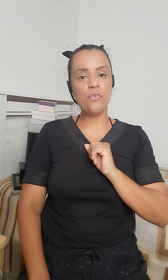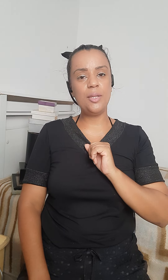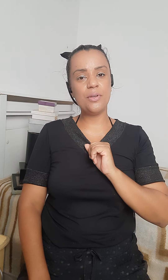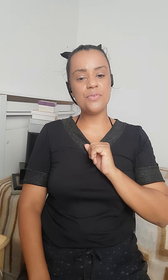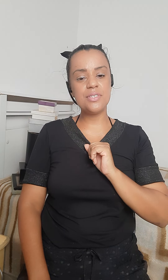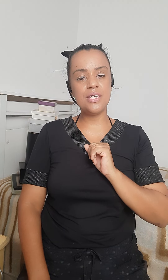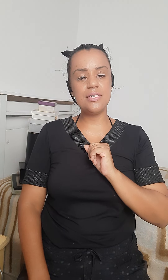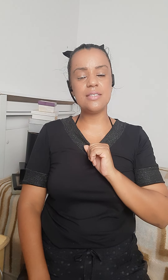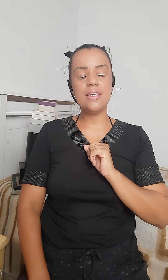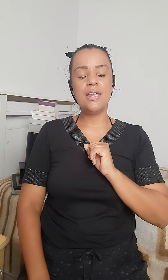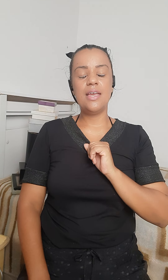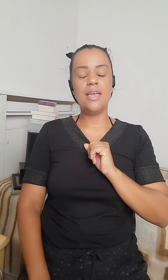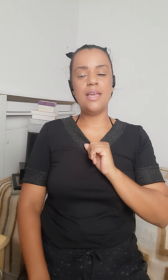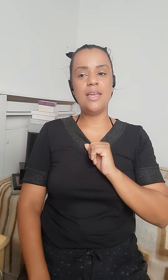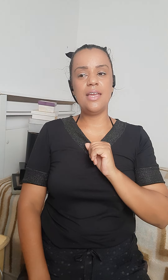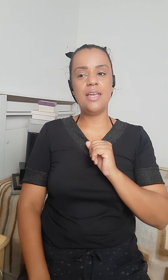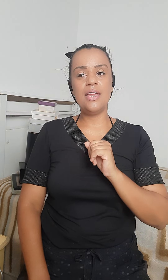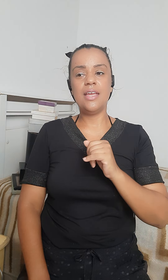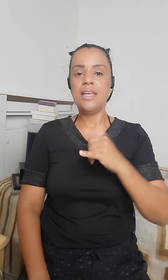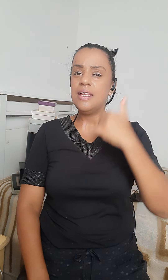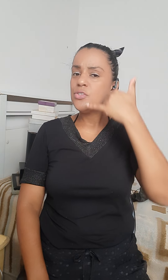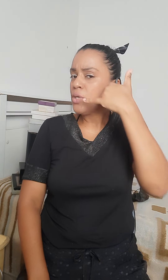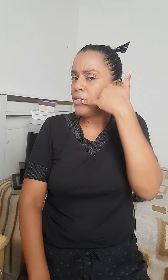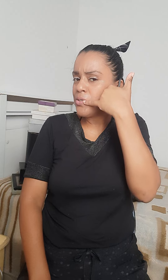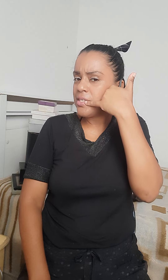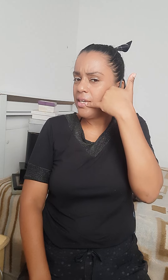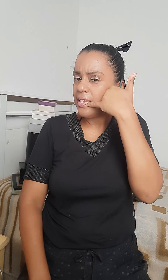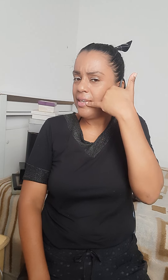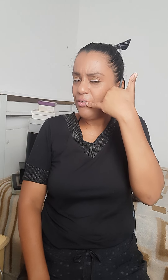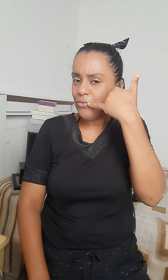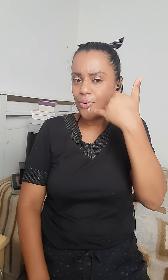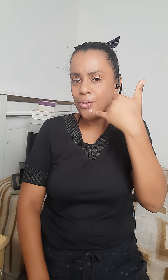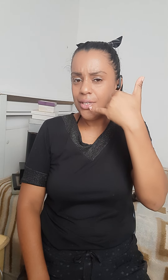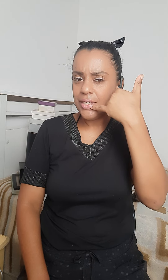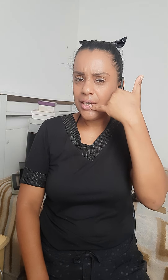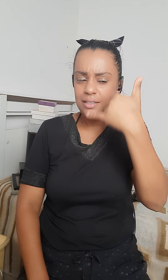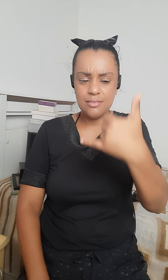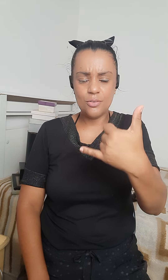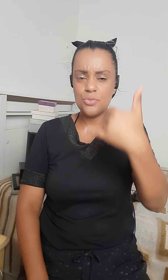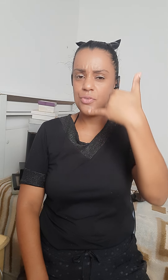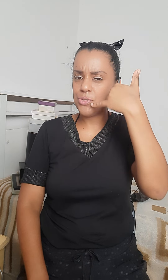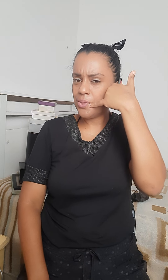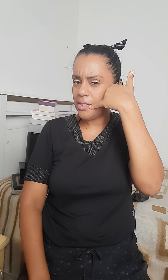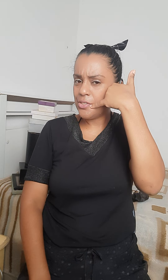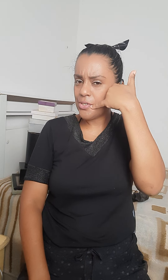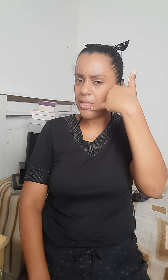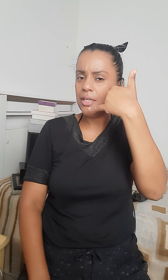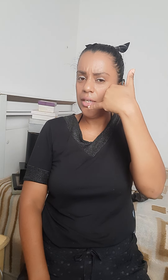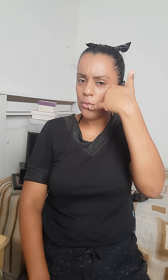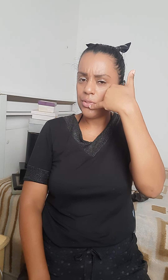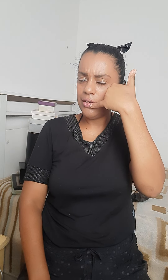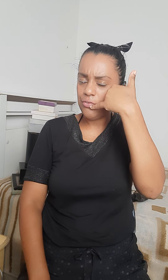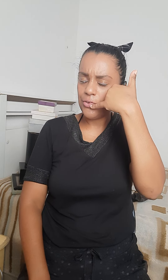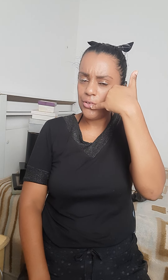para vocês. Isso aqui eu sei que é telefone, né? Como se fosse o gancho aqui, eu com o